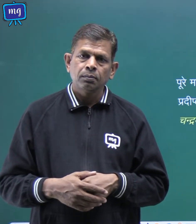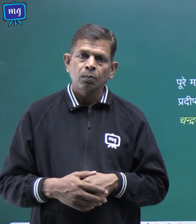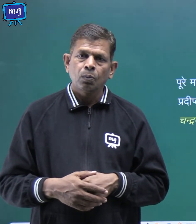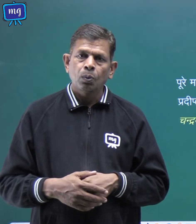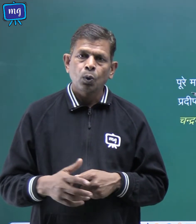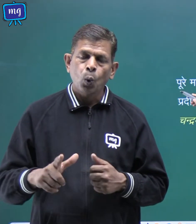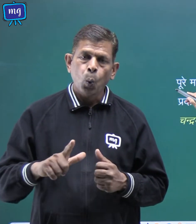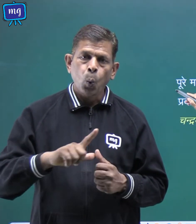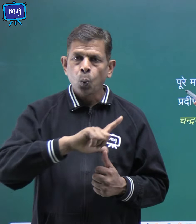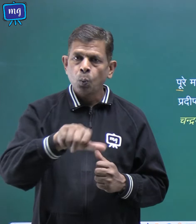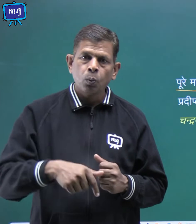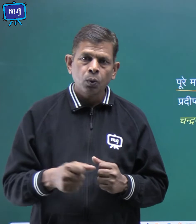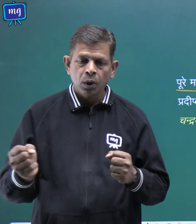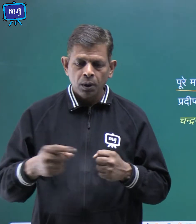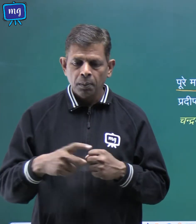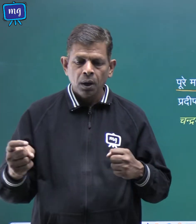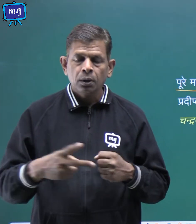पूरे माह तक